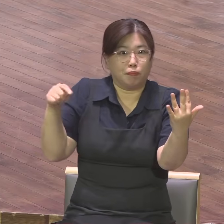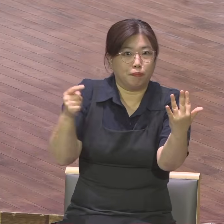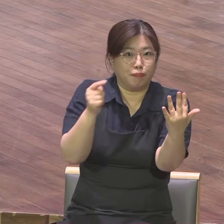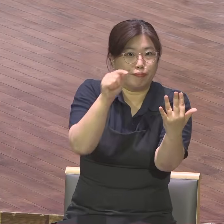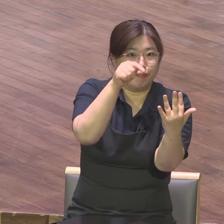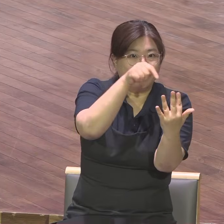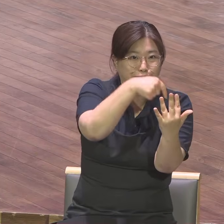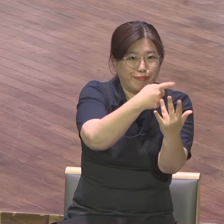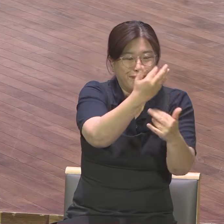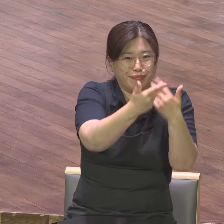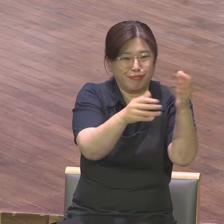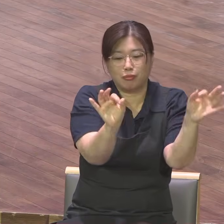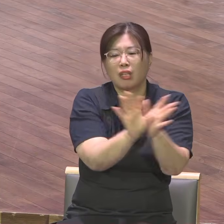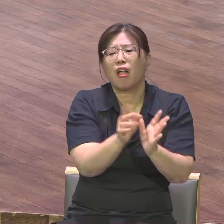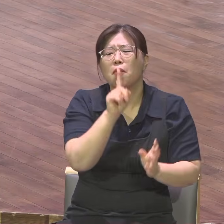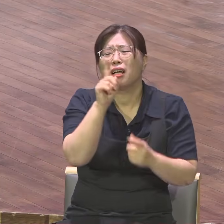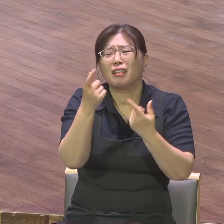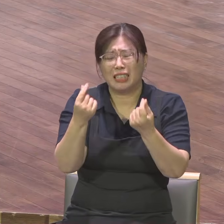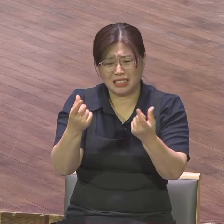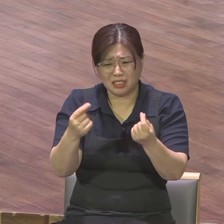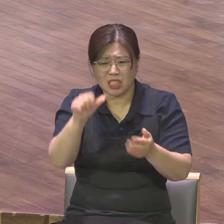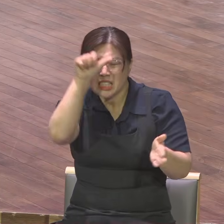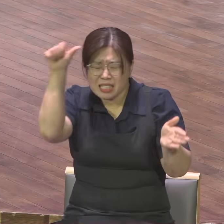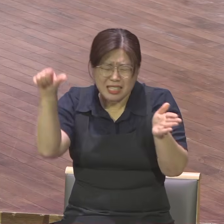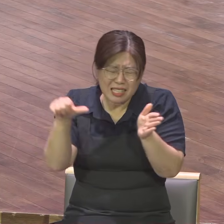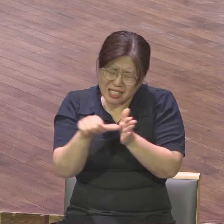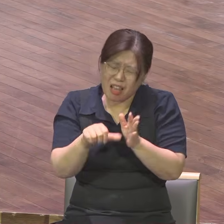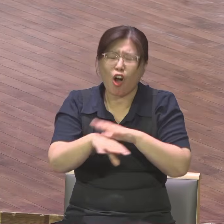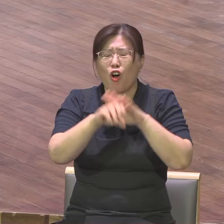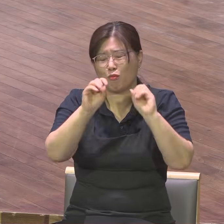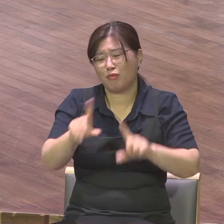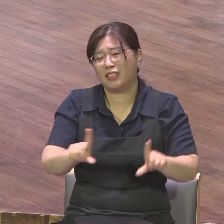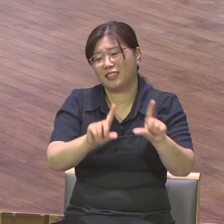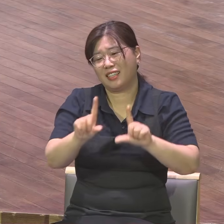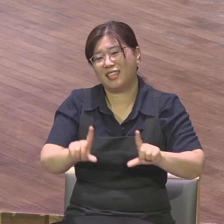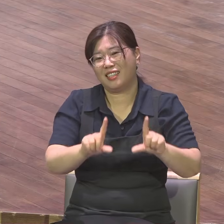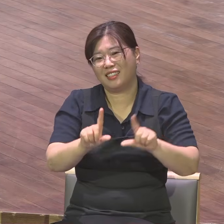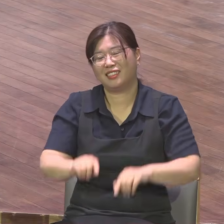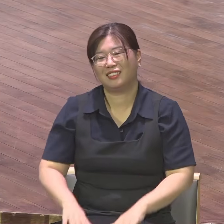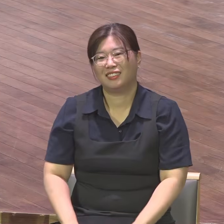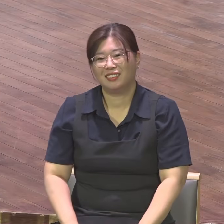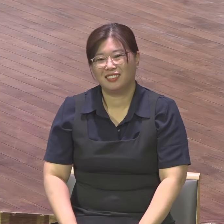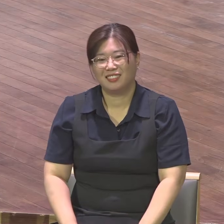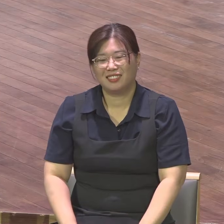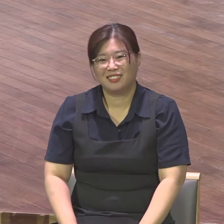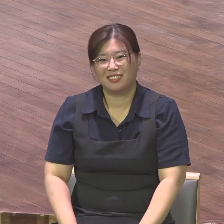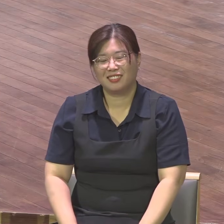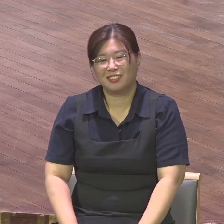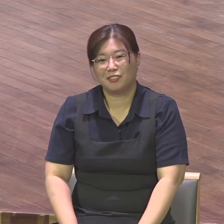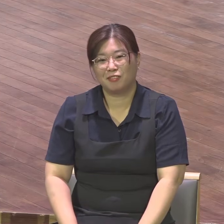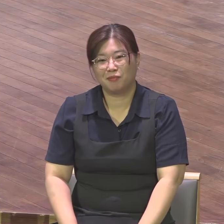에레미야까지도 이 이스라엘 사람들은 이 하나님 말씀을 받아 선포하는